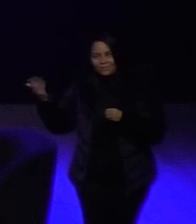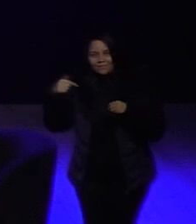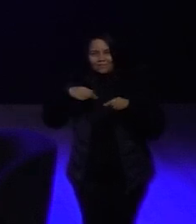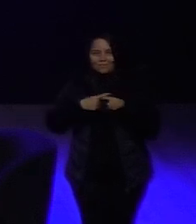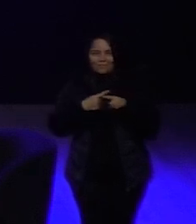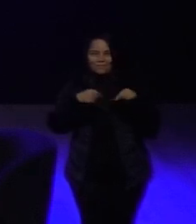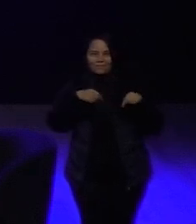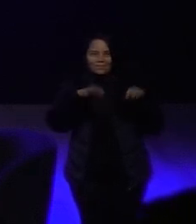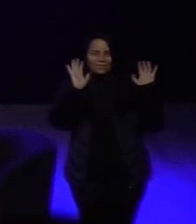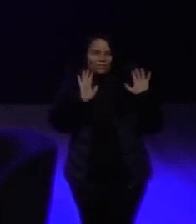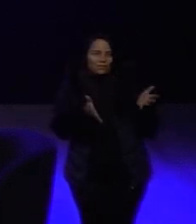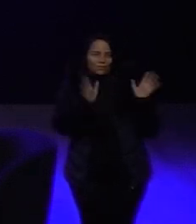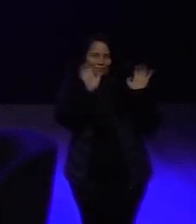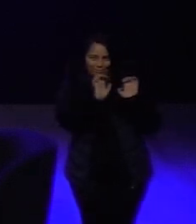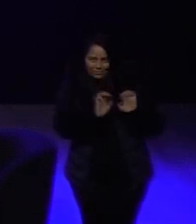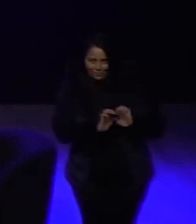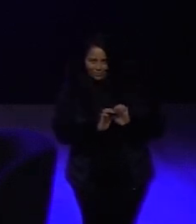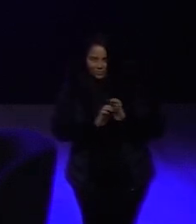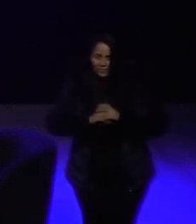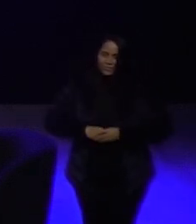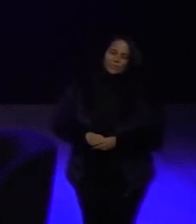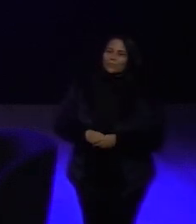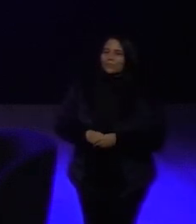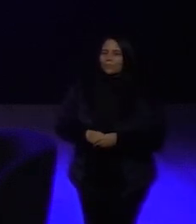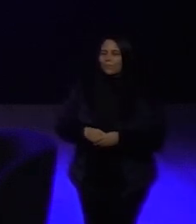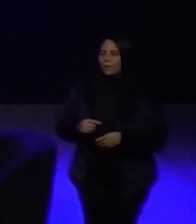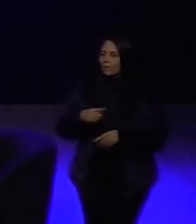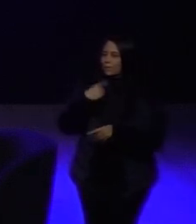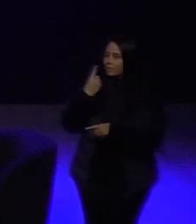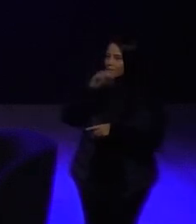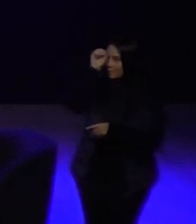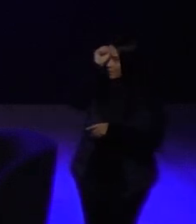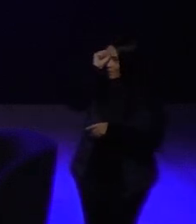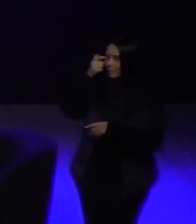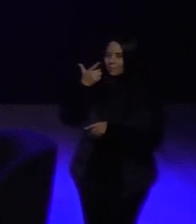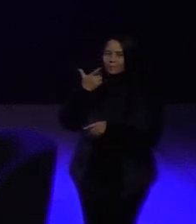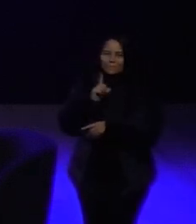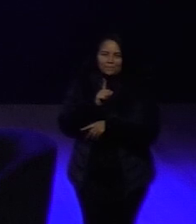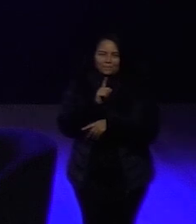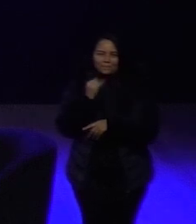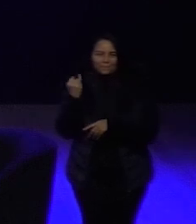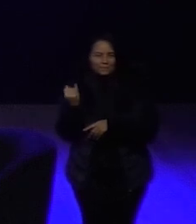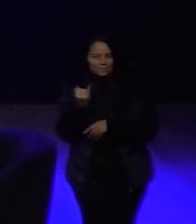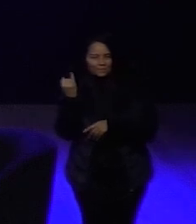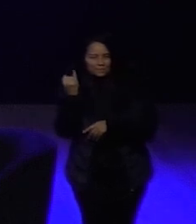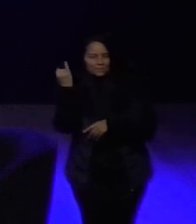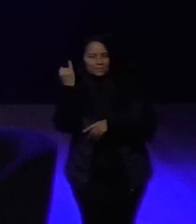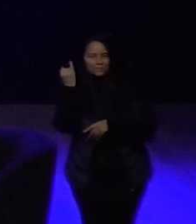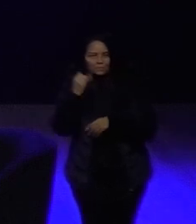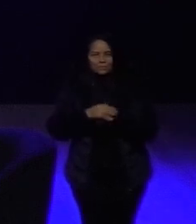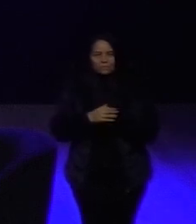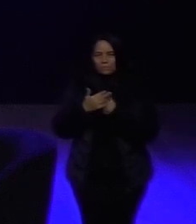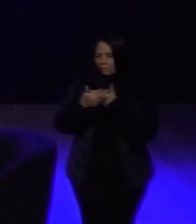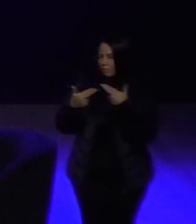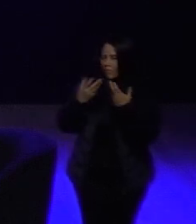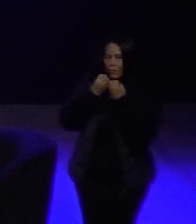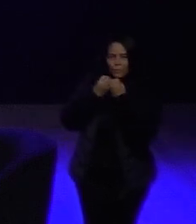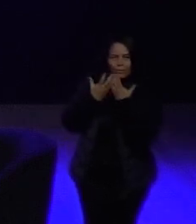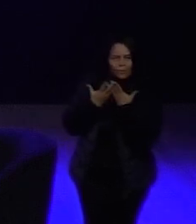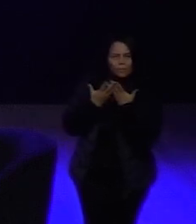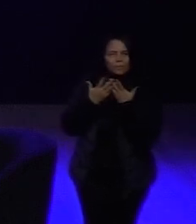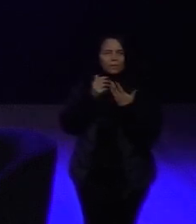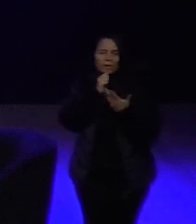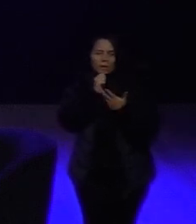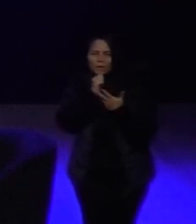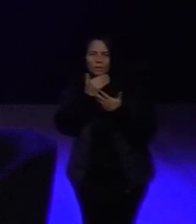tal. Então para nós foi um aprendizado muito grande mesmo. E desse aprendizado, das coisas boas e das coisas que ainda